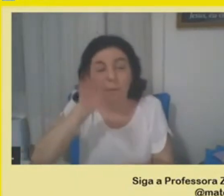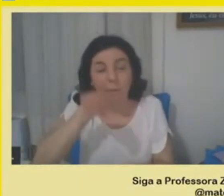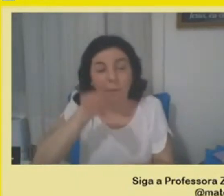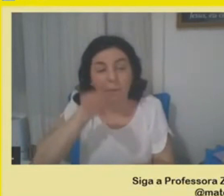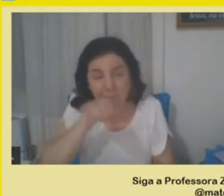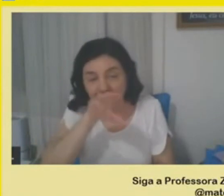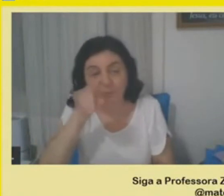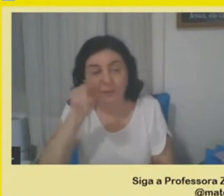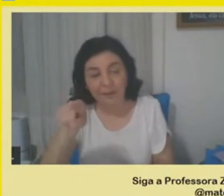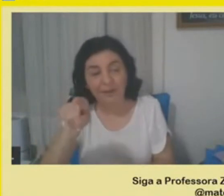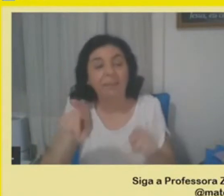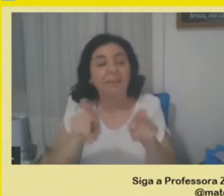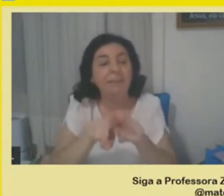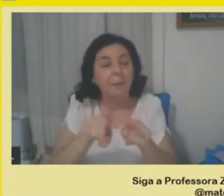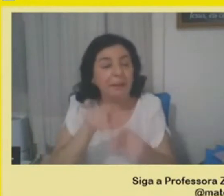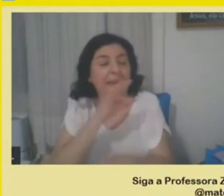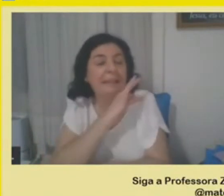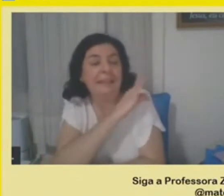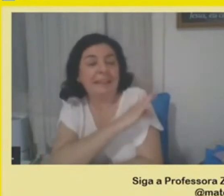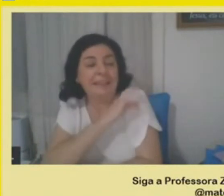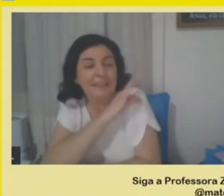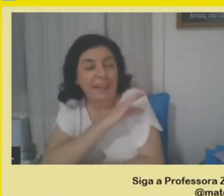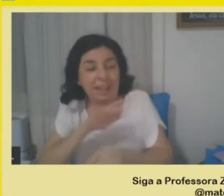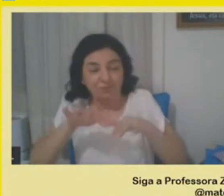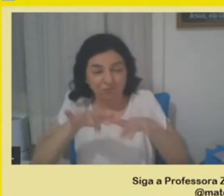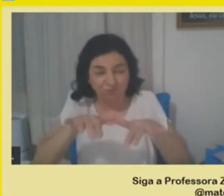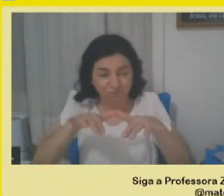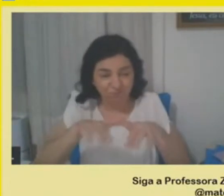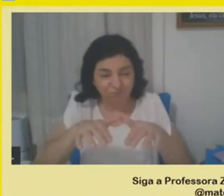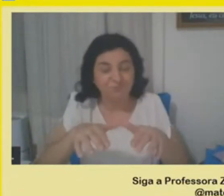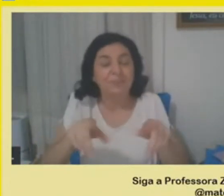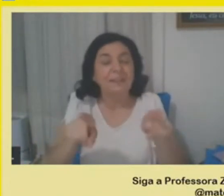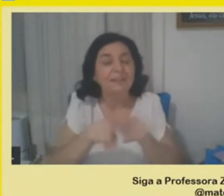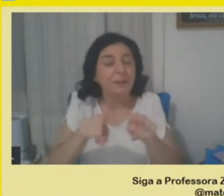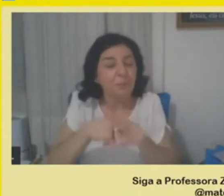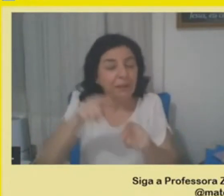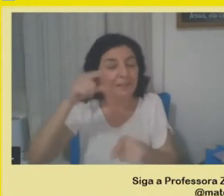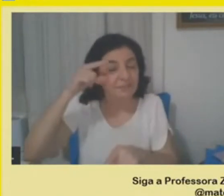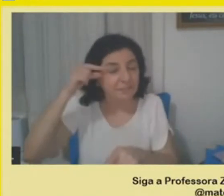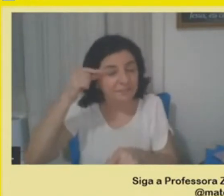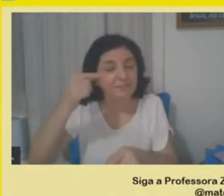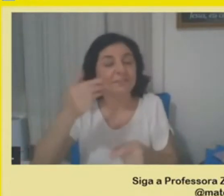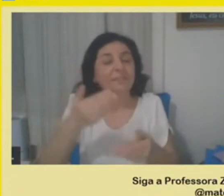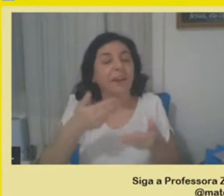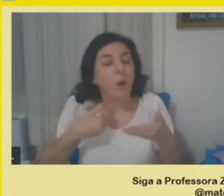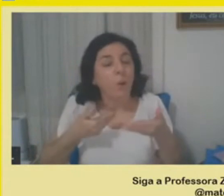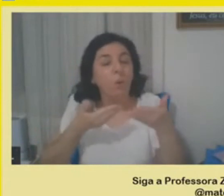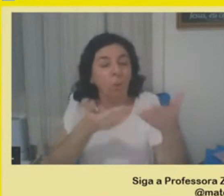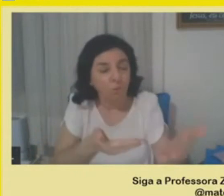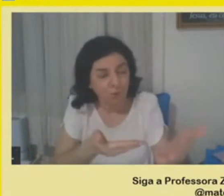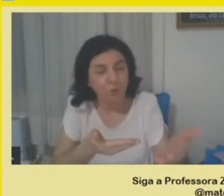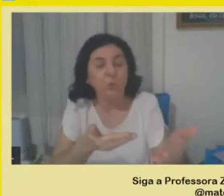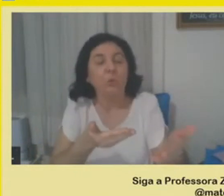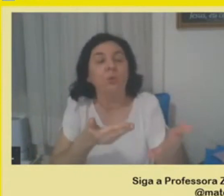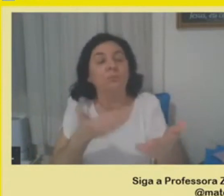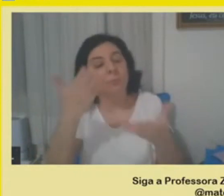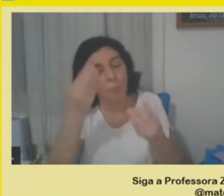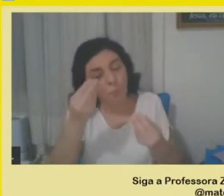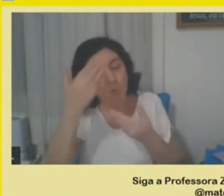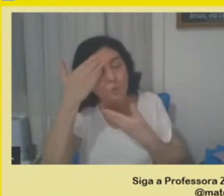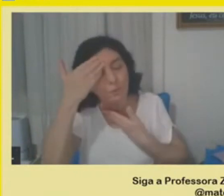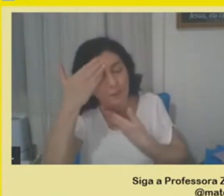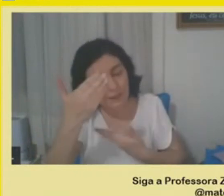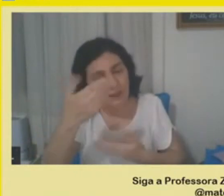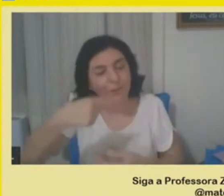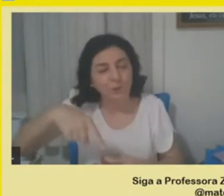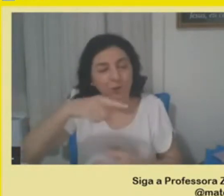Eu também quero agradecer a todos que estão aqui, quero agradecer à intérprete de Libras que fez a voz, agradecer ao